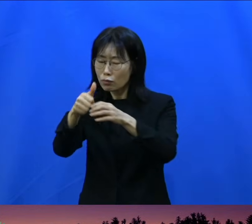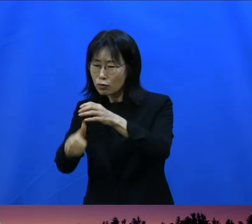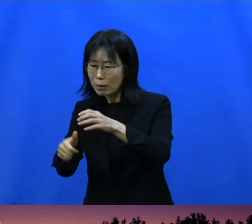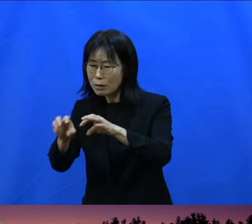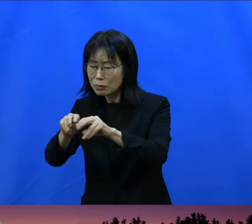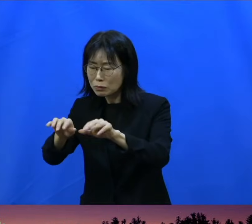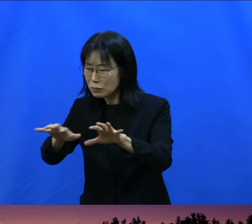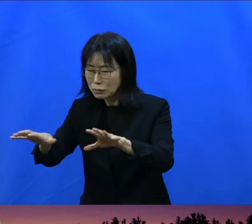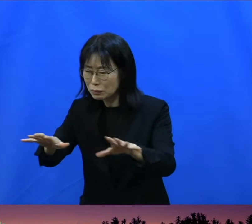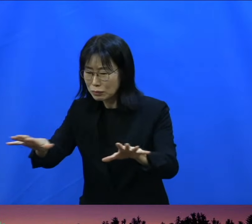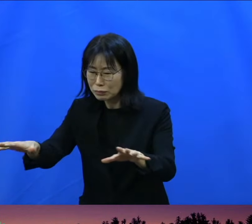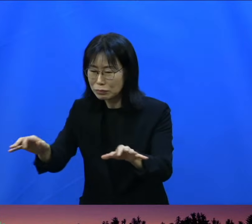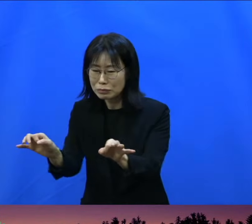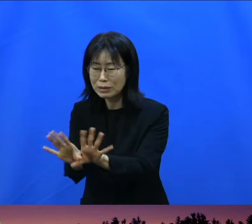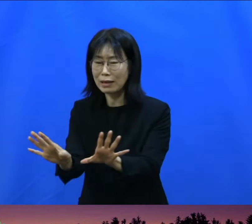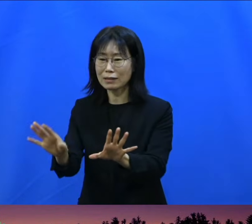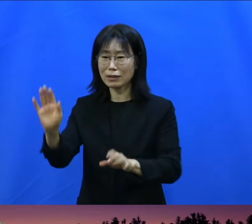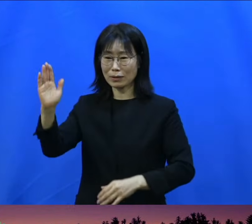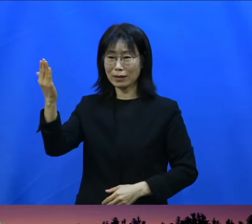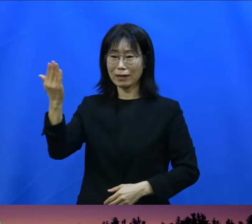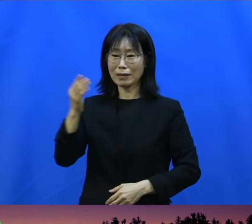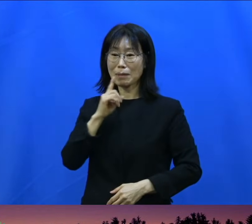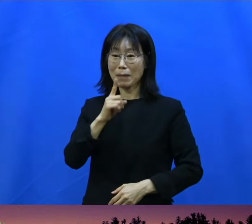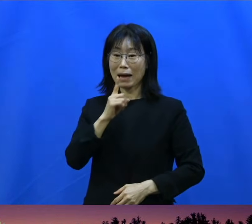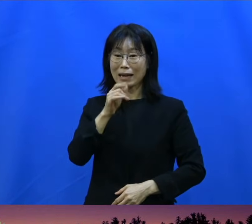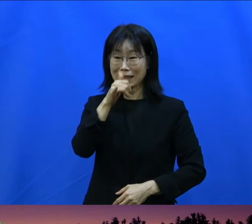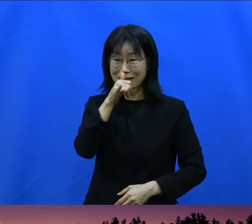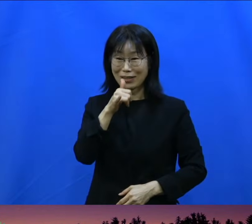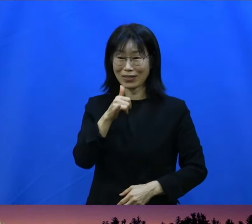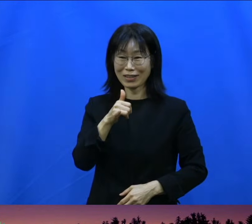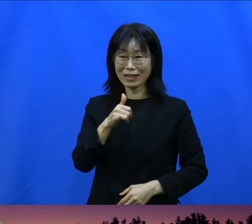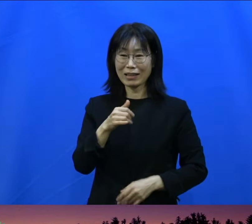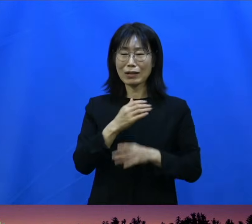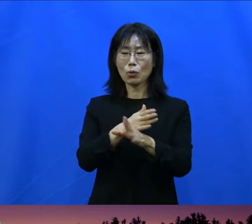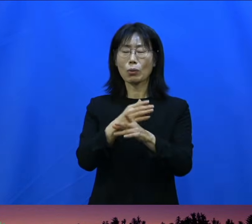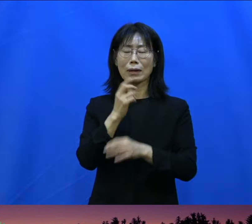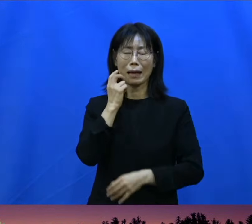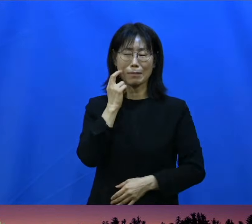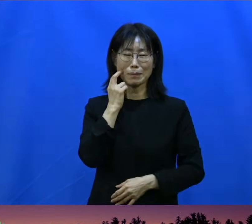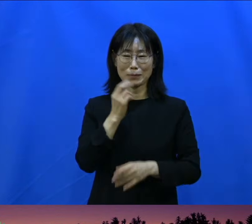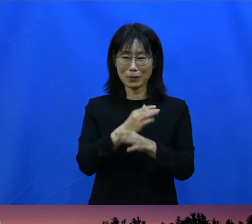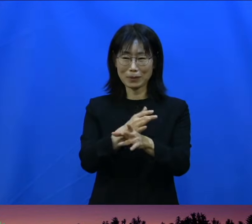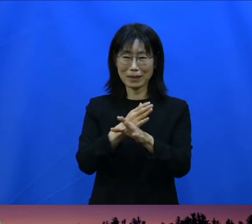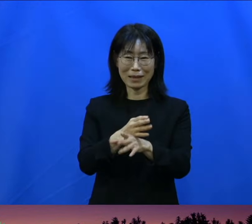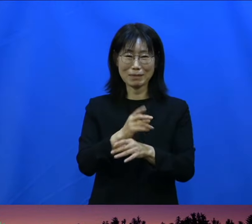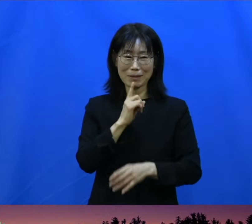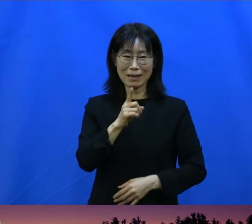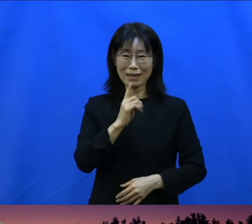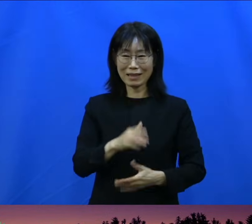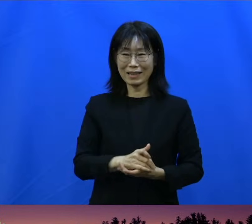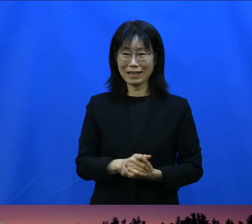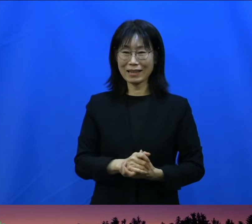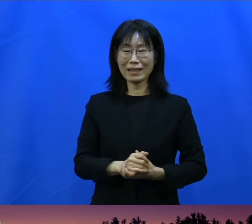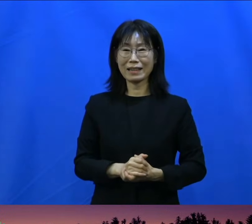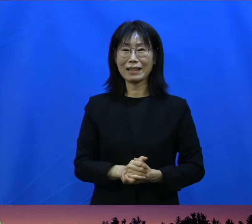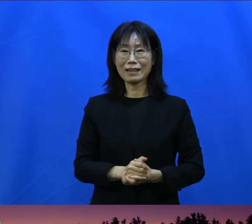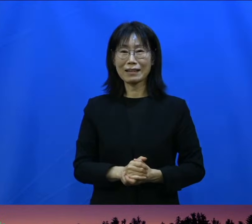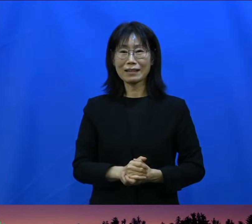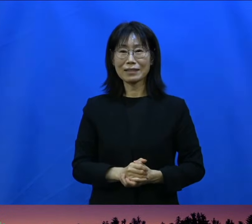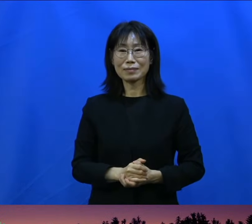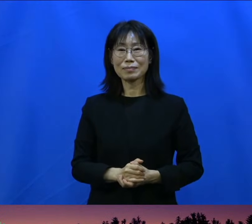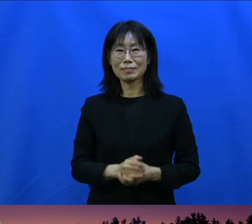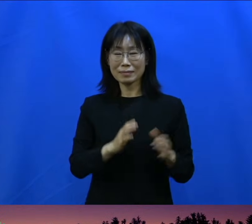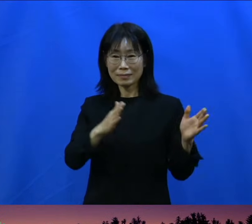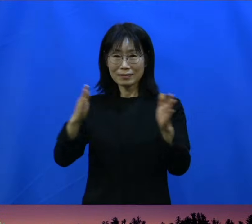여러분, 죄가 그죠? 이 거룩이 훼손된 세상, 거룩을 잃어버린 세상은 모든